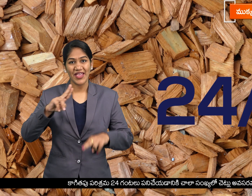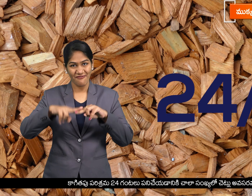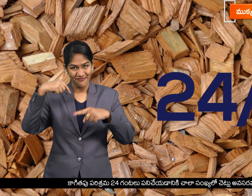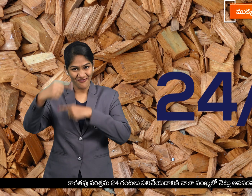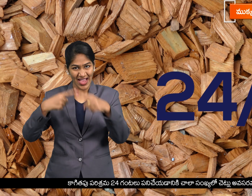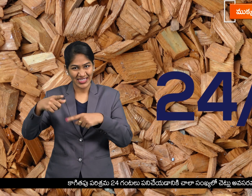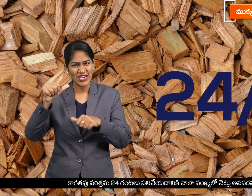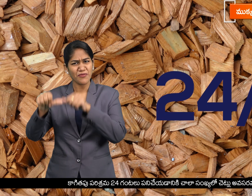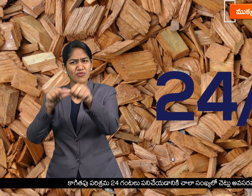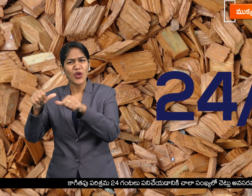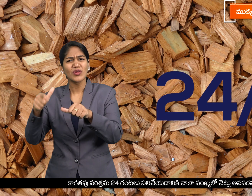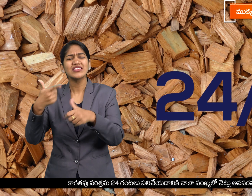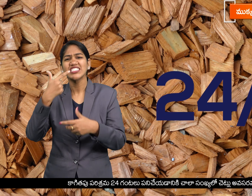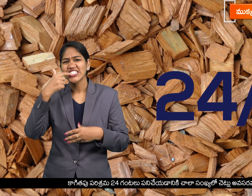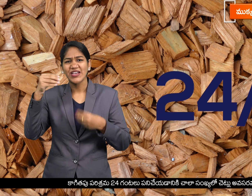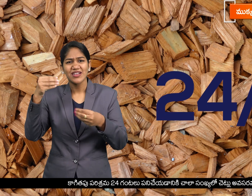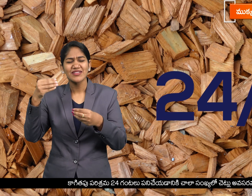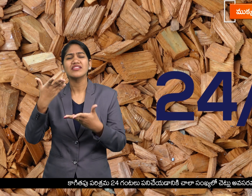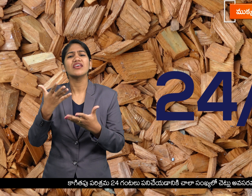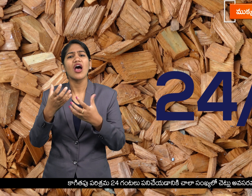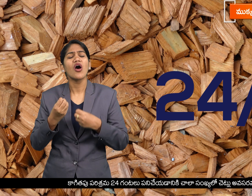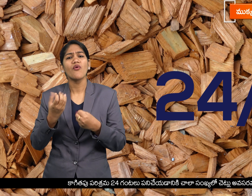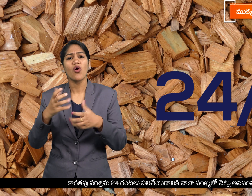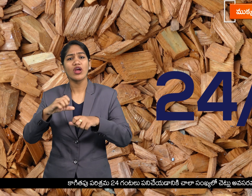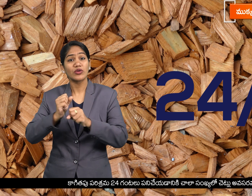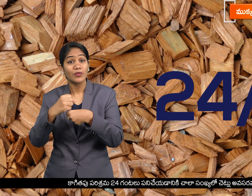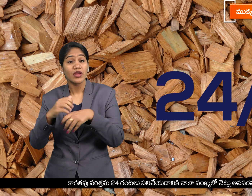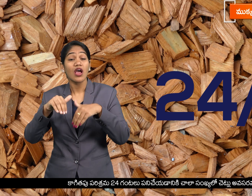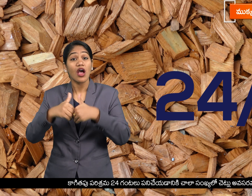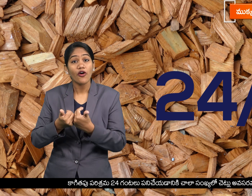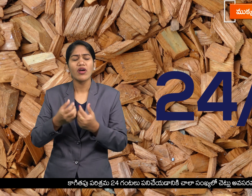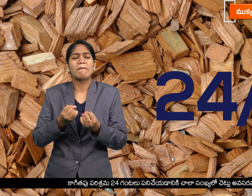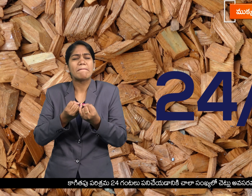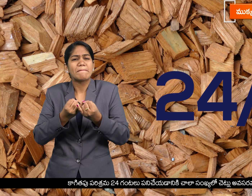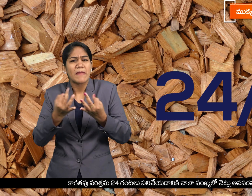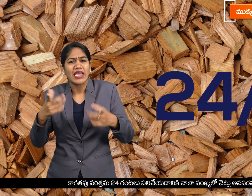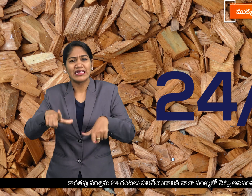కాగిత పరిశ్రమ 24 గంటలు పనిచేయటానికి చాలా సంఖ్యలో చెట్లు అవసరమవుతాయి.